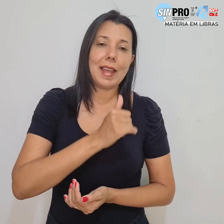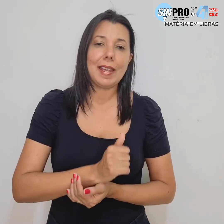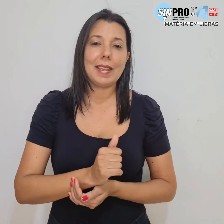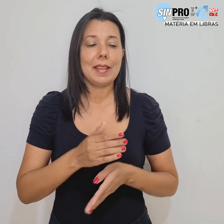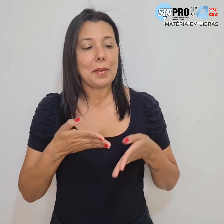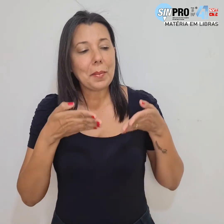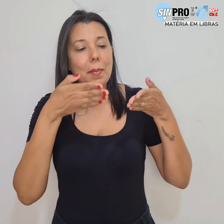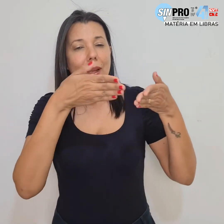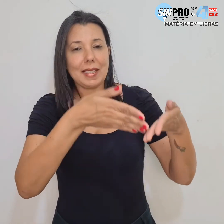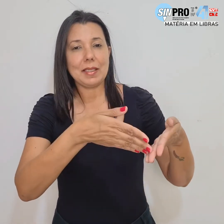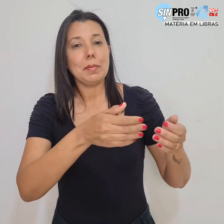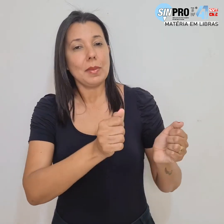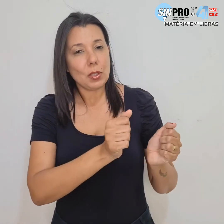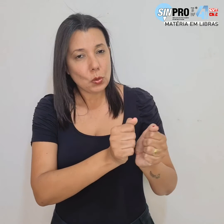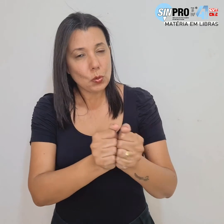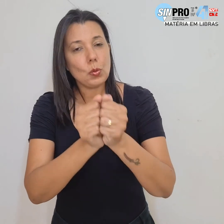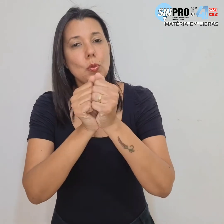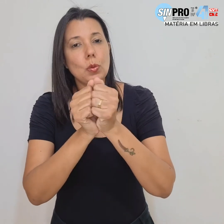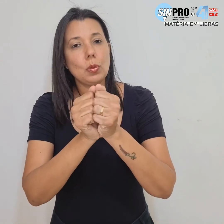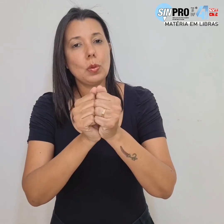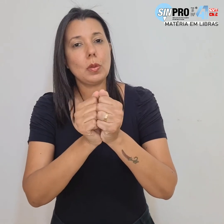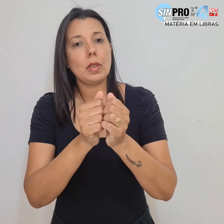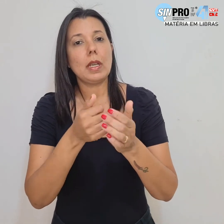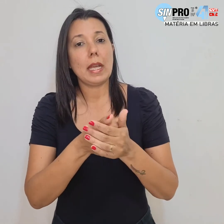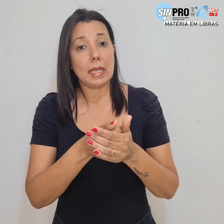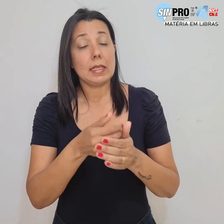participe. Essa reforma afeta